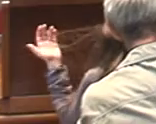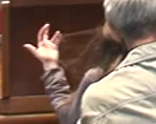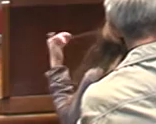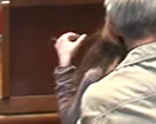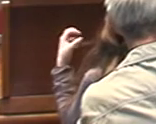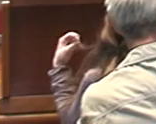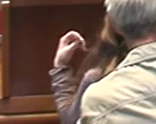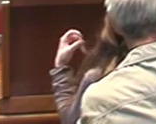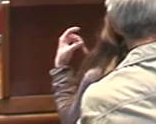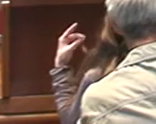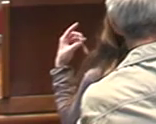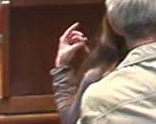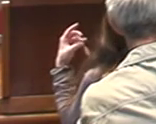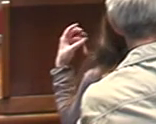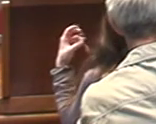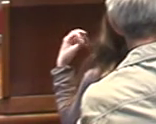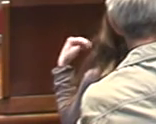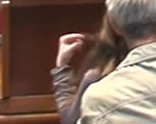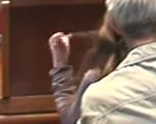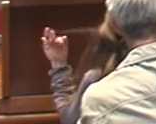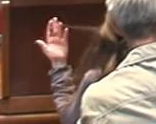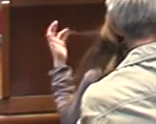Dalje nastavljamo.